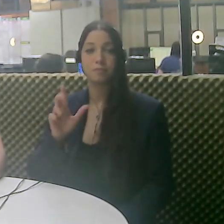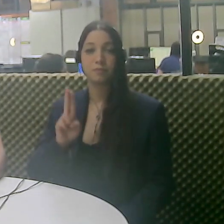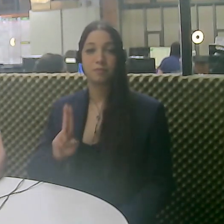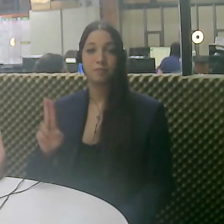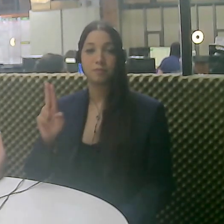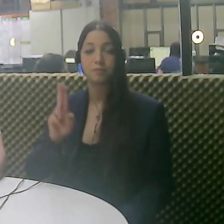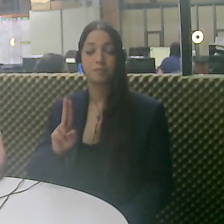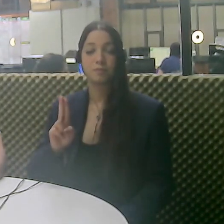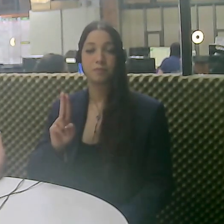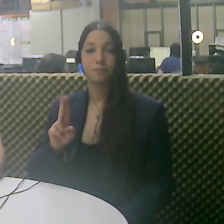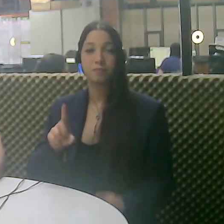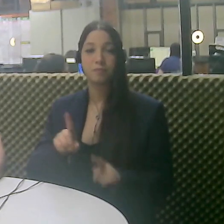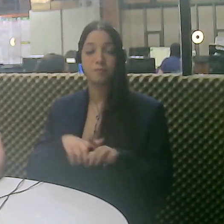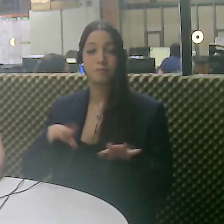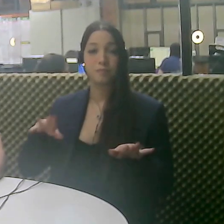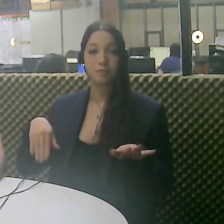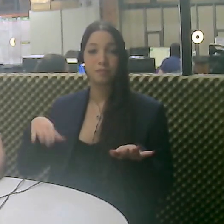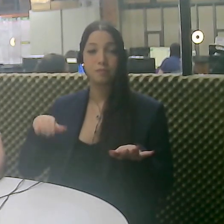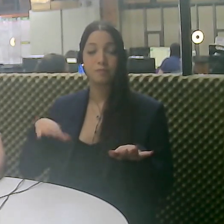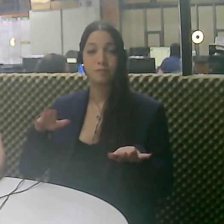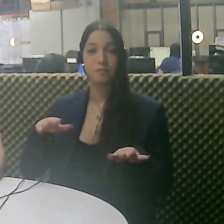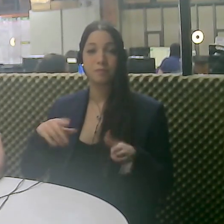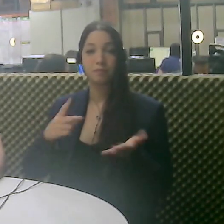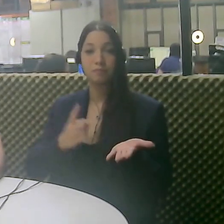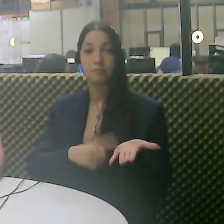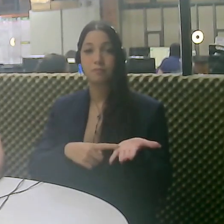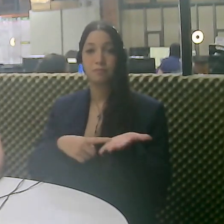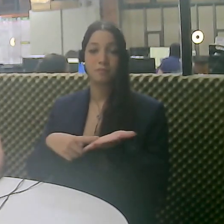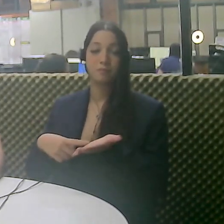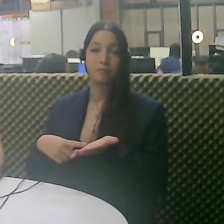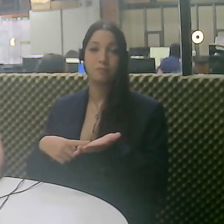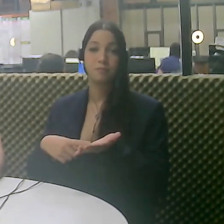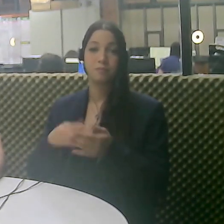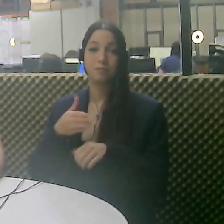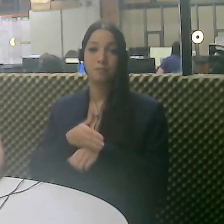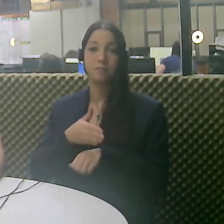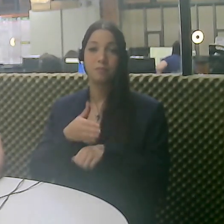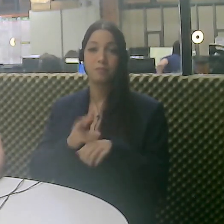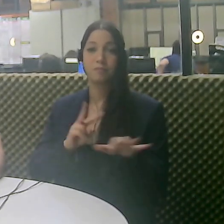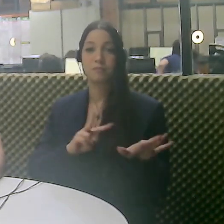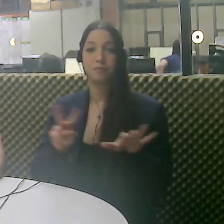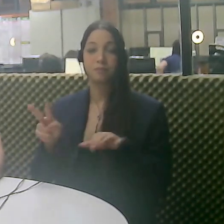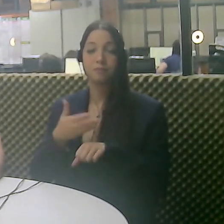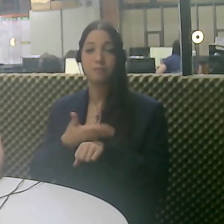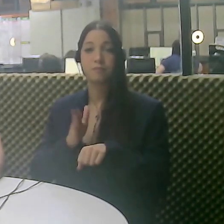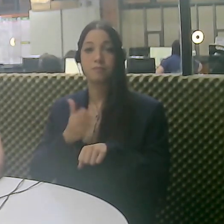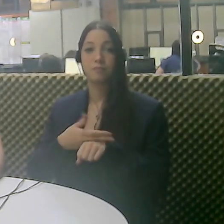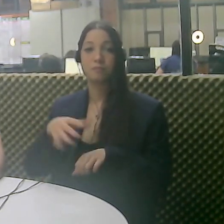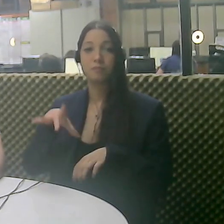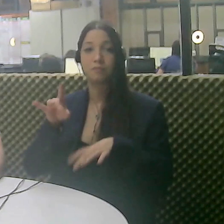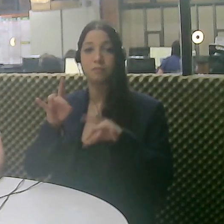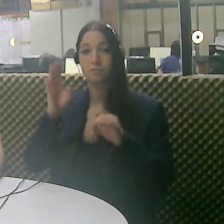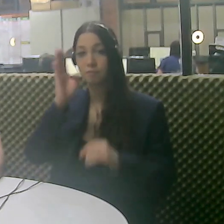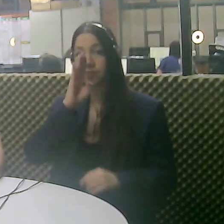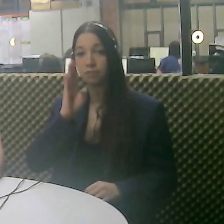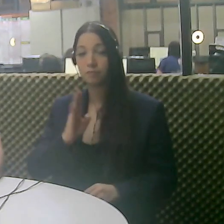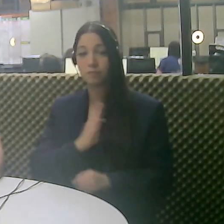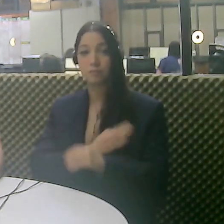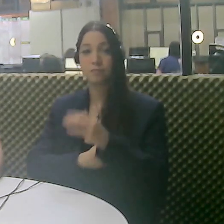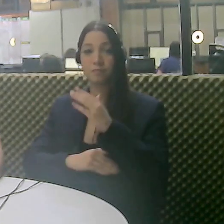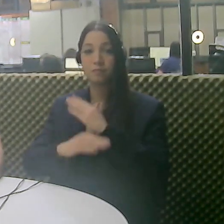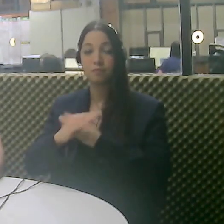Lazer, Futel e do Praia Clube, foi convocado para participar da semana de treinamento da Seleção Brasileira de